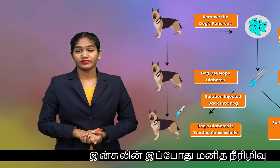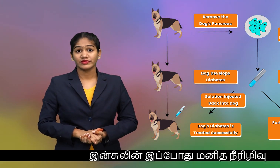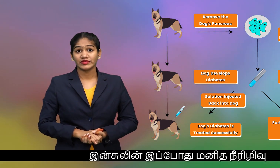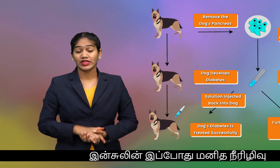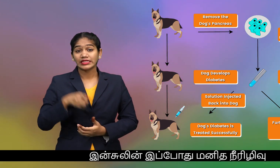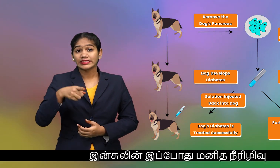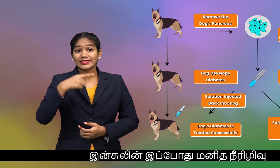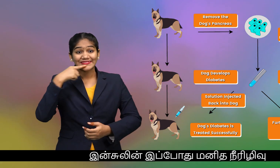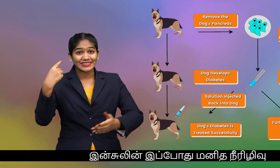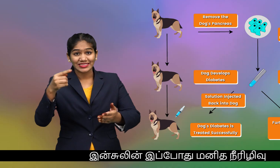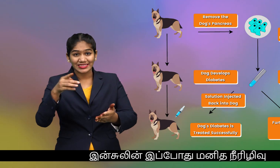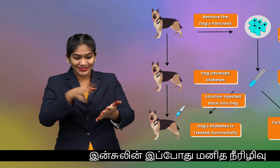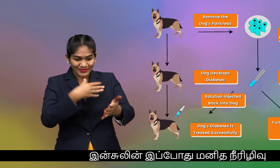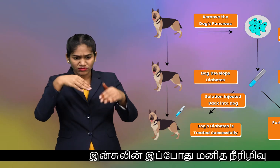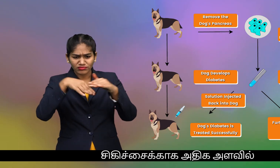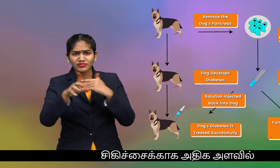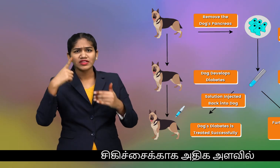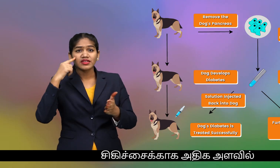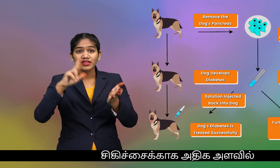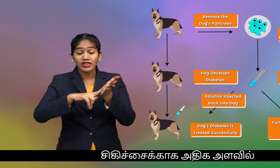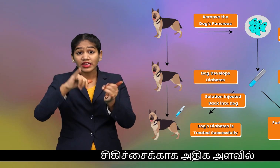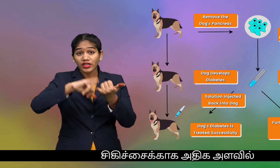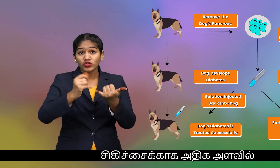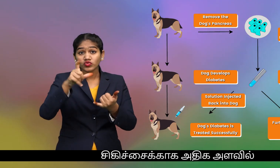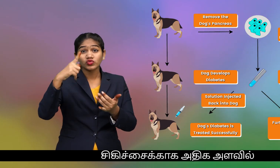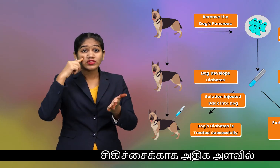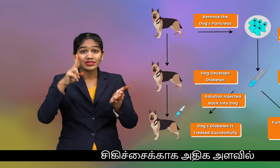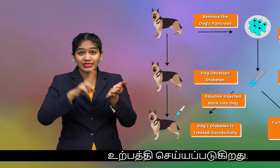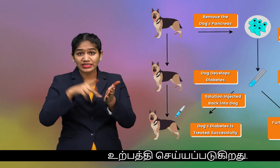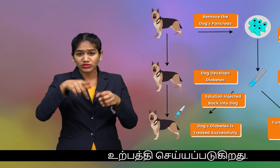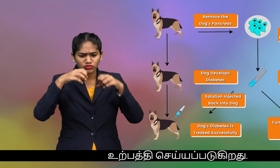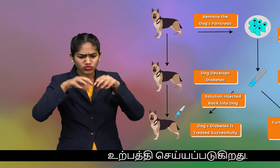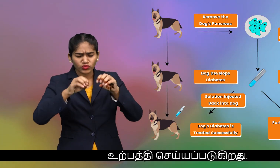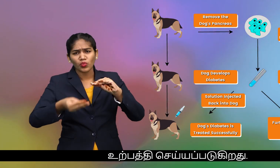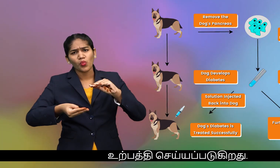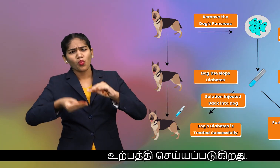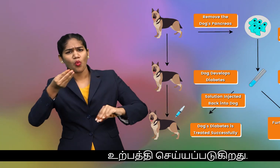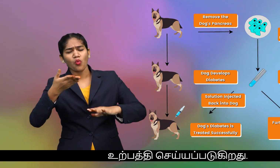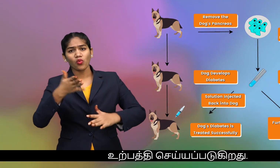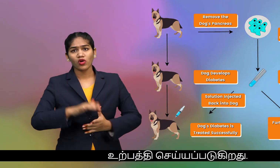இன்சுலின் இப்போது மனித நீரிழிவு சிகிச்சைக்காக அதிக அளவில் உற்பத்தி செய்யப்படுகிறது.